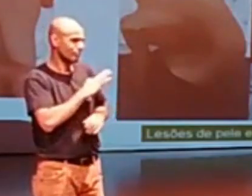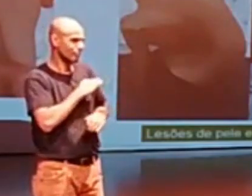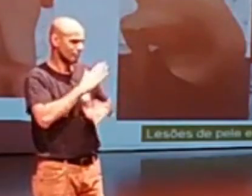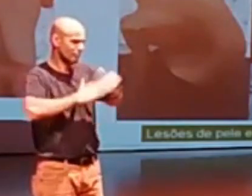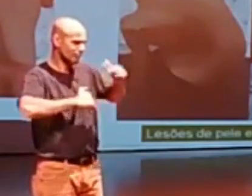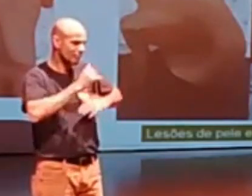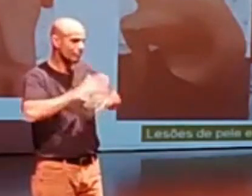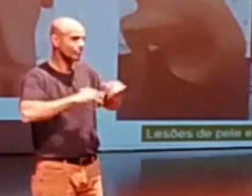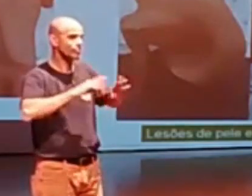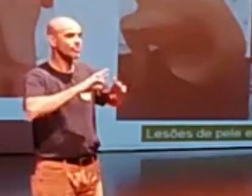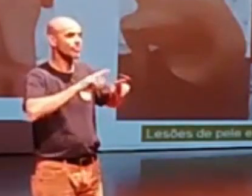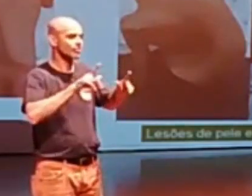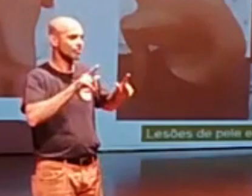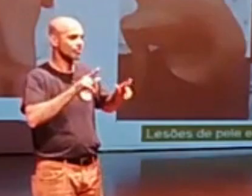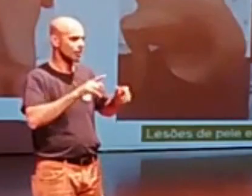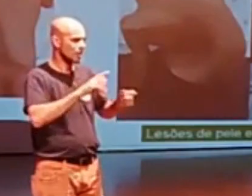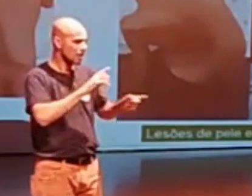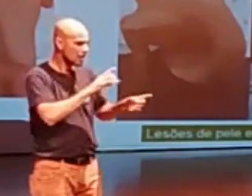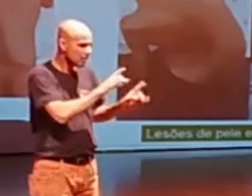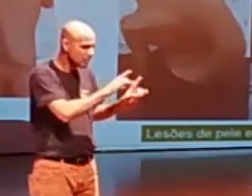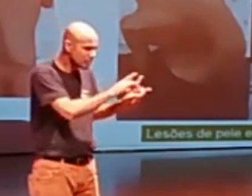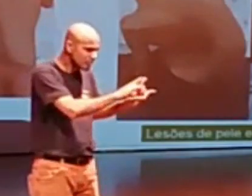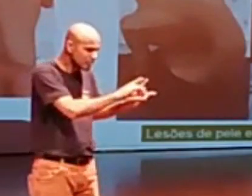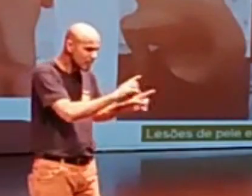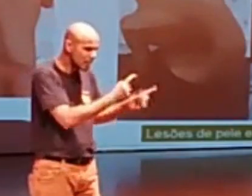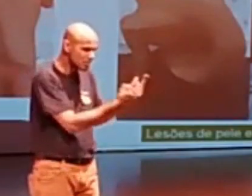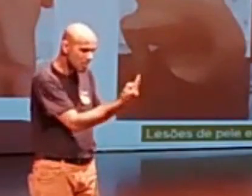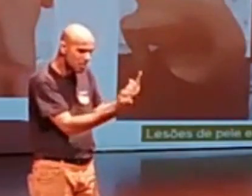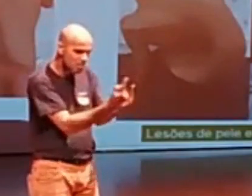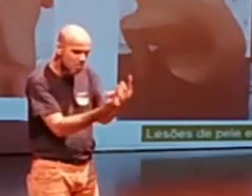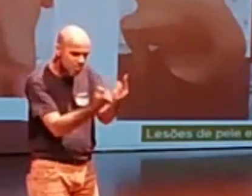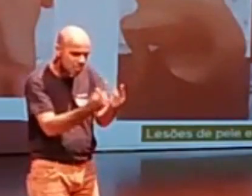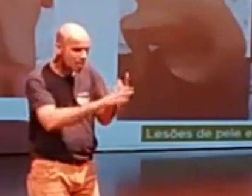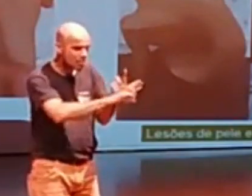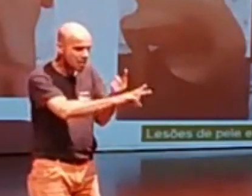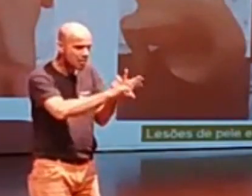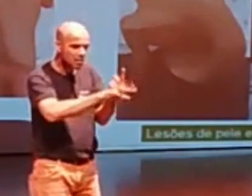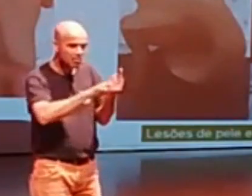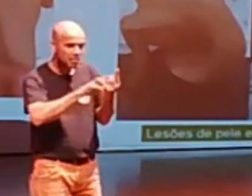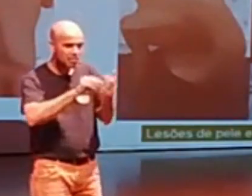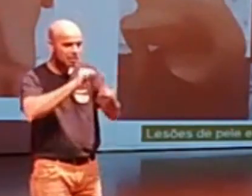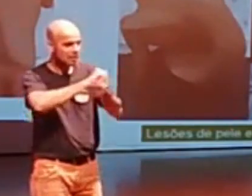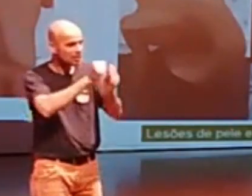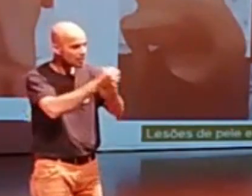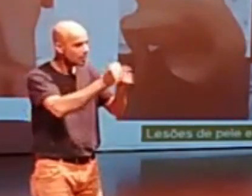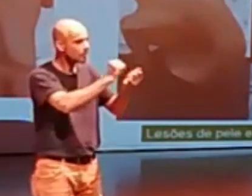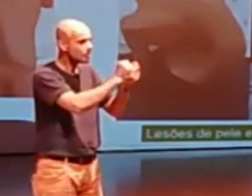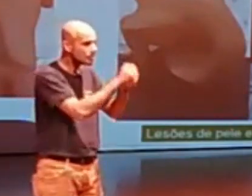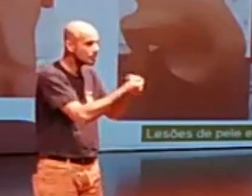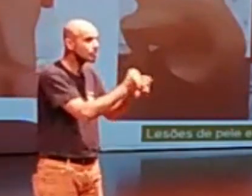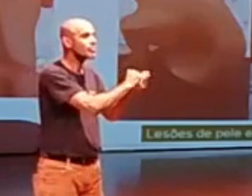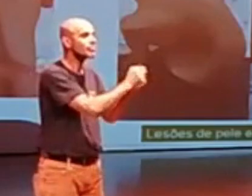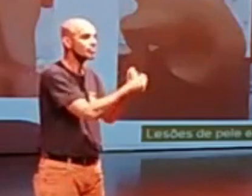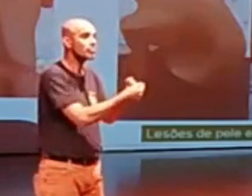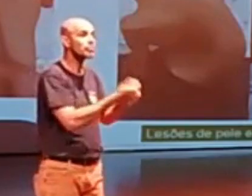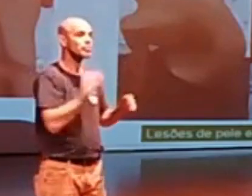uma para o paciente adequado. Da mesma forma, todo mundo me conhece muito, se puxarem a rede social, Gabriel Bessa, eu faço muita endoscopia de